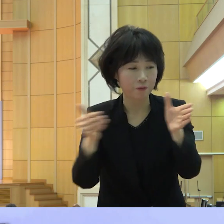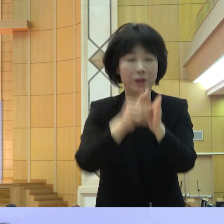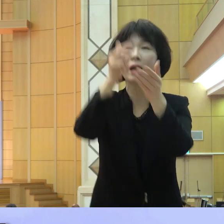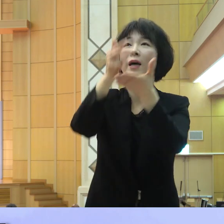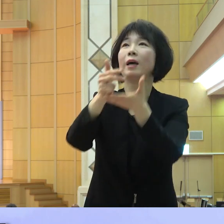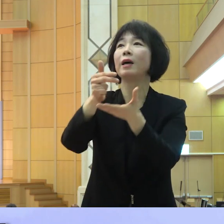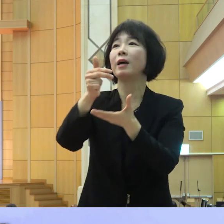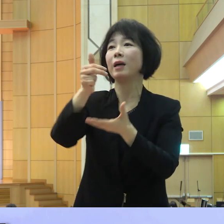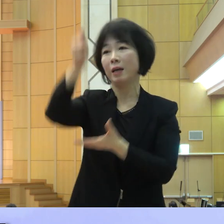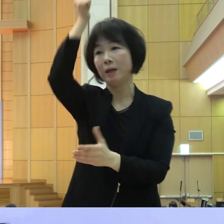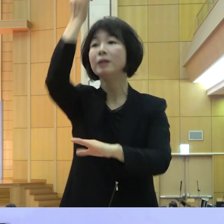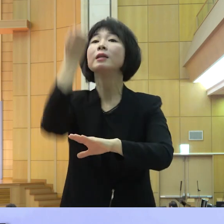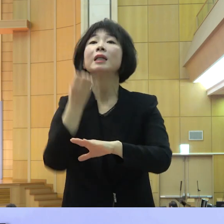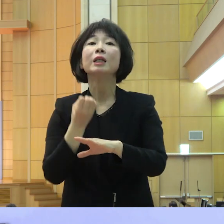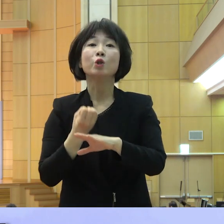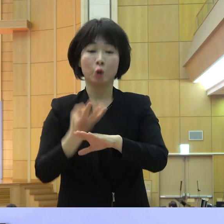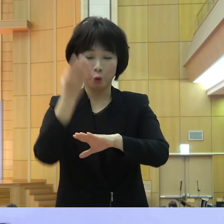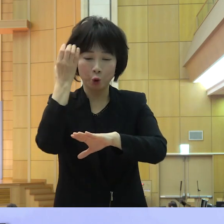이루셨네,